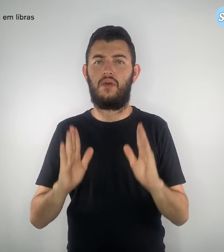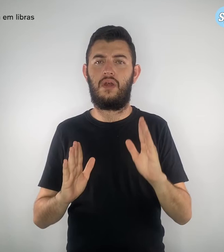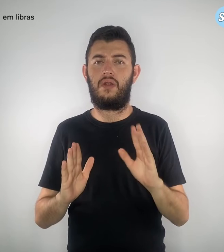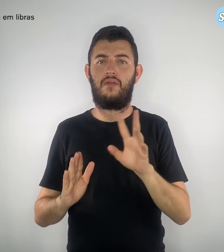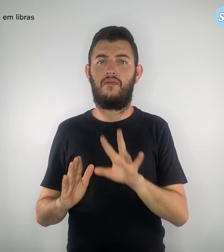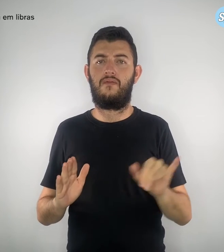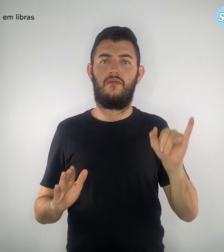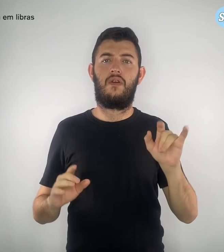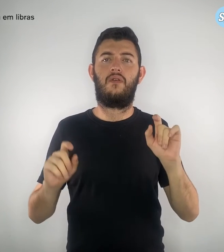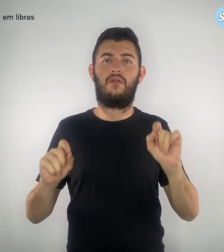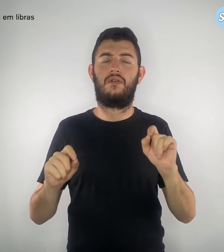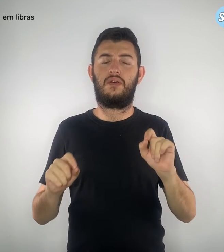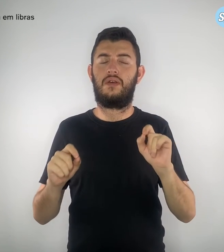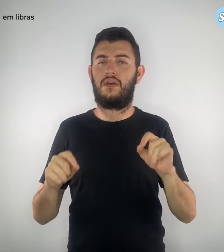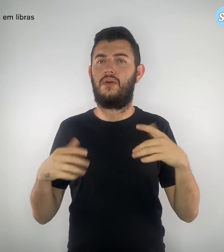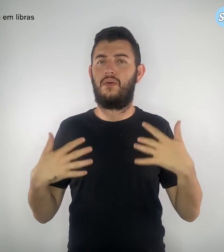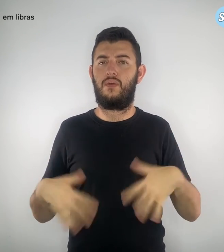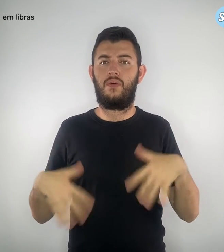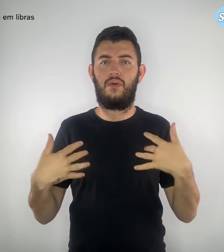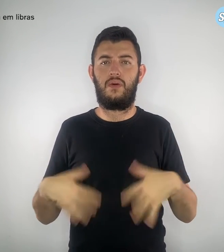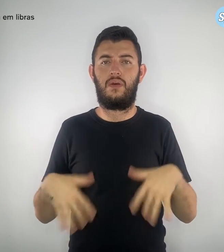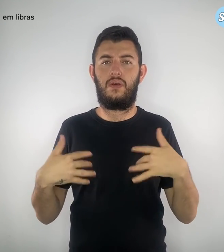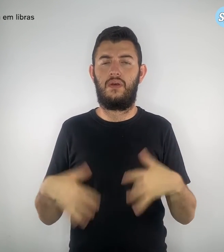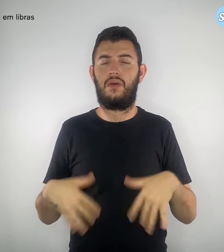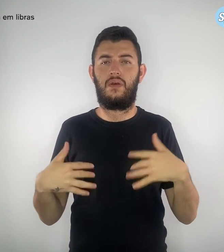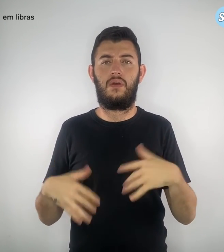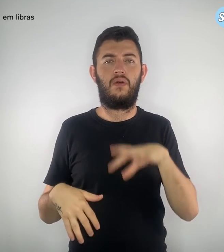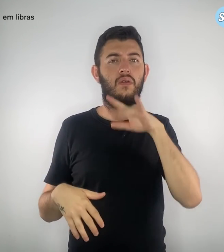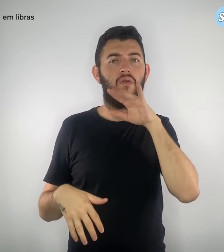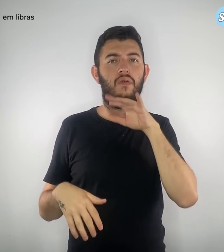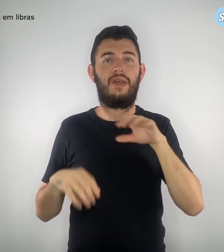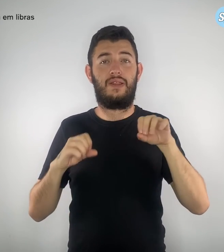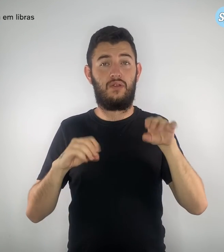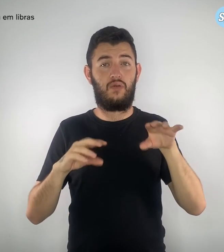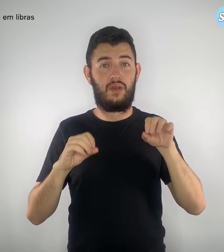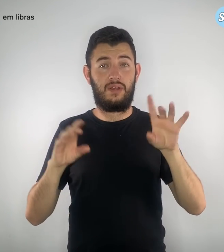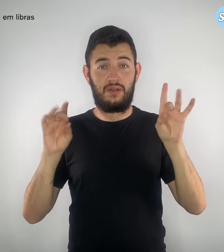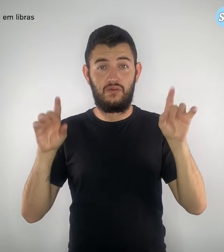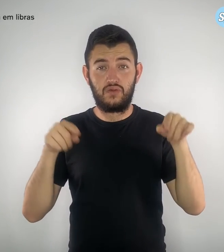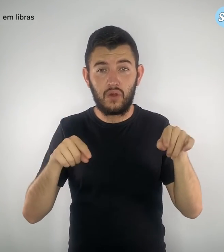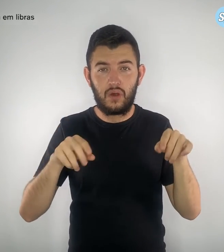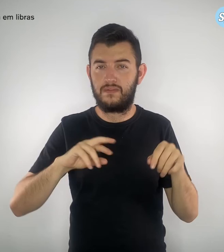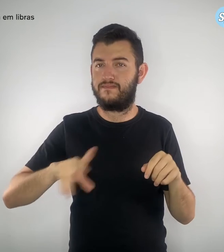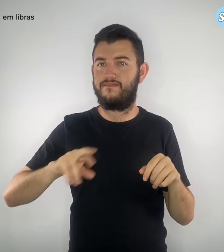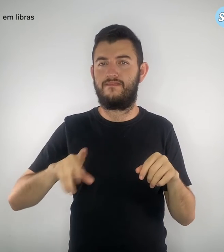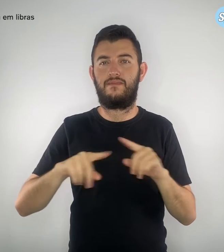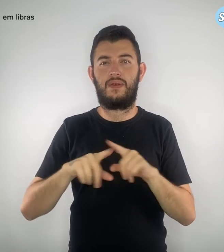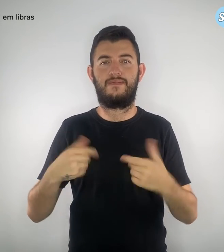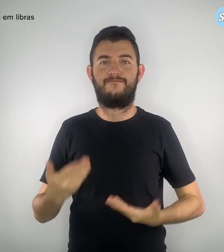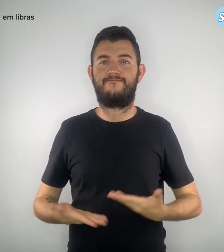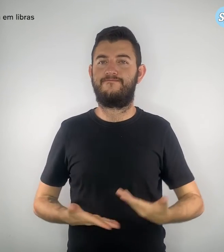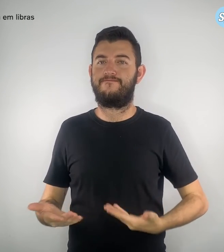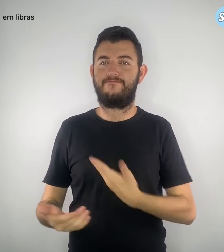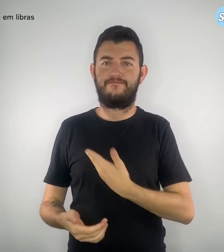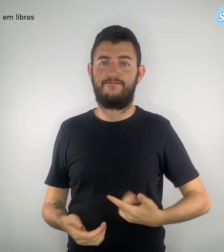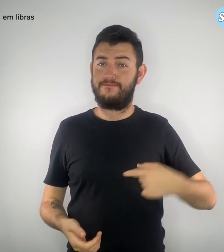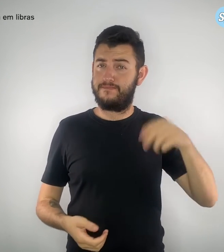se estender não só na educação, mas em todo o serviço público. Quem vai perder com isso não